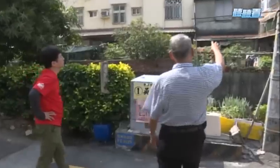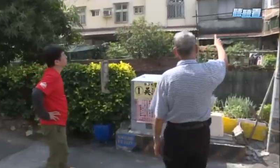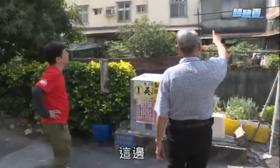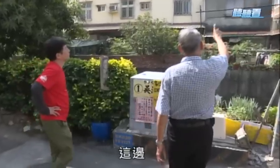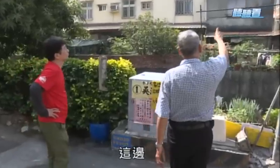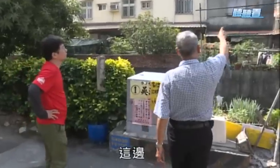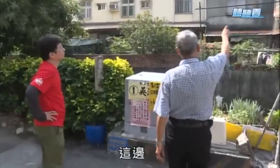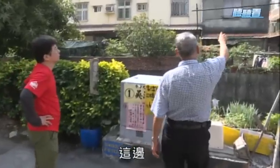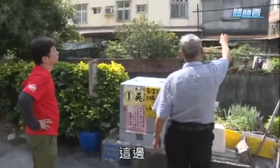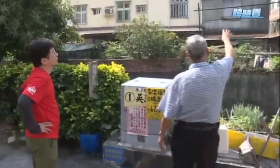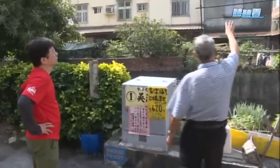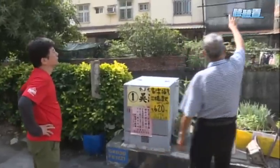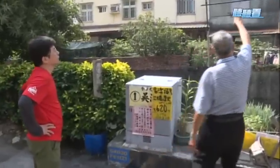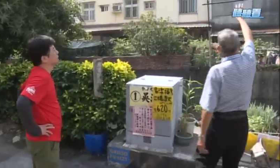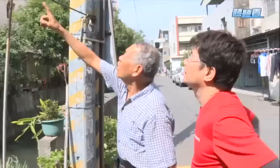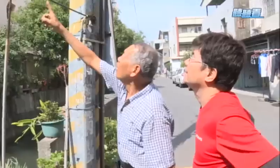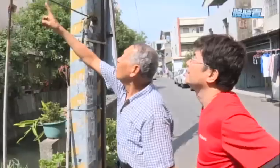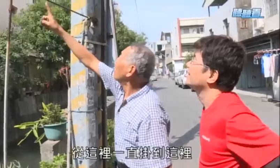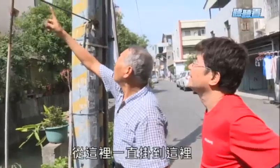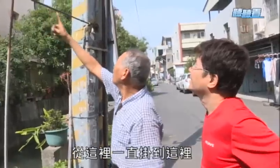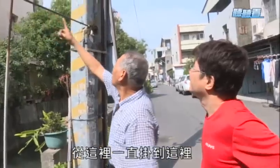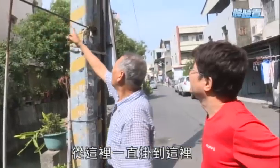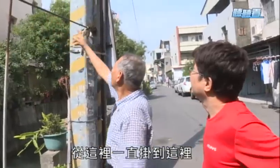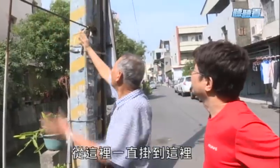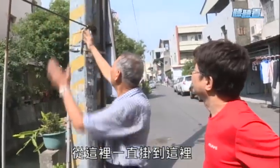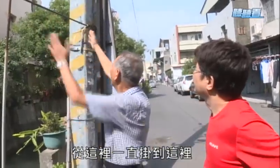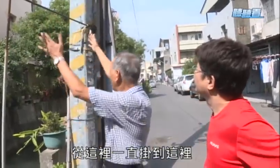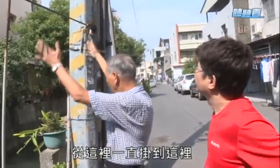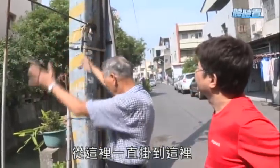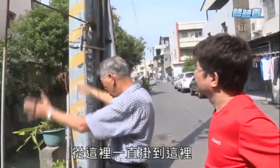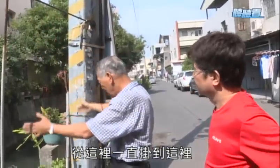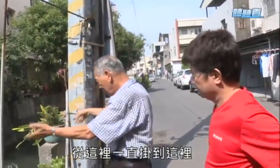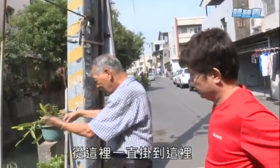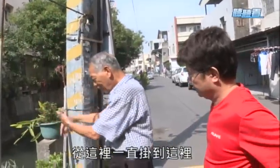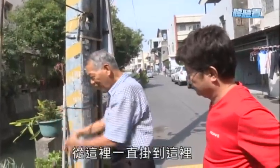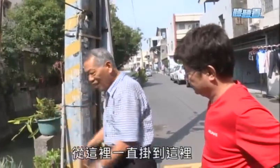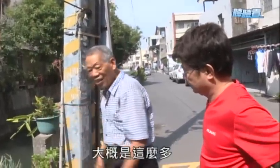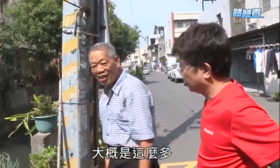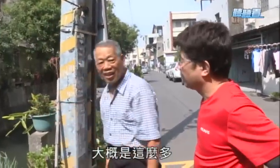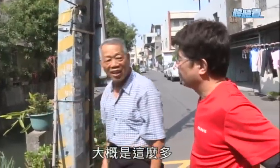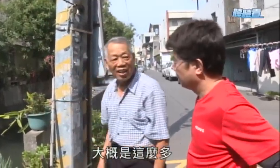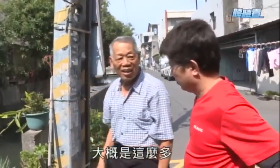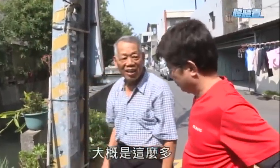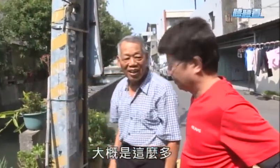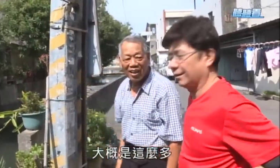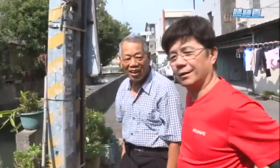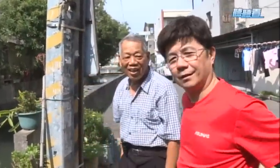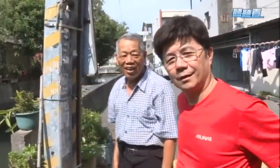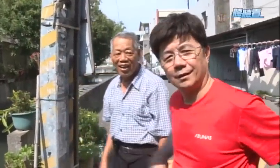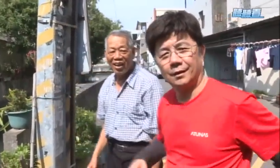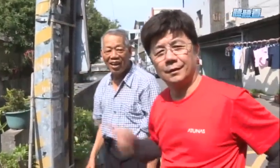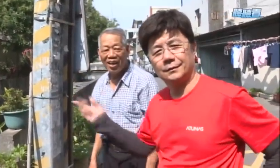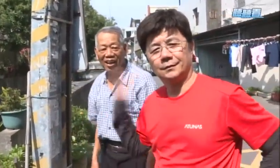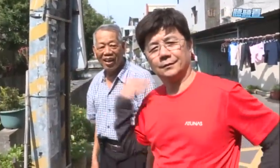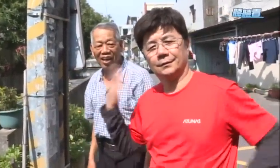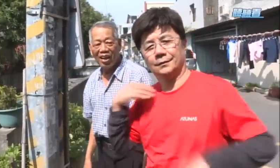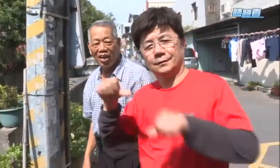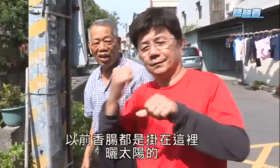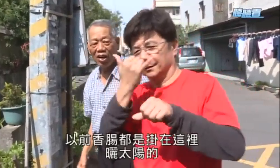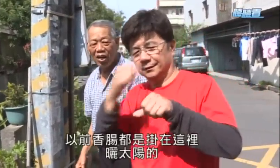哎，这边啊，从这里一直挂到这里，大概是这么多。 哦，以前